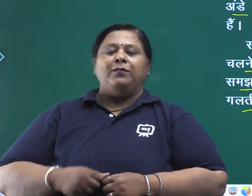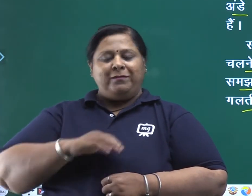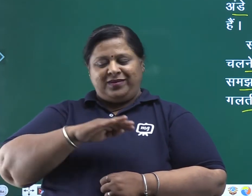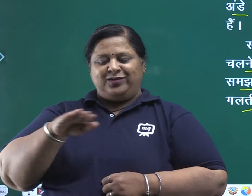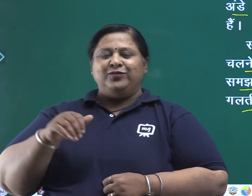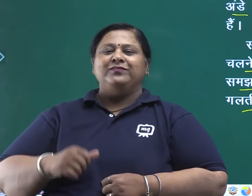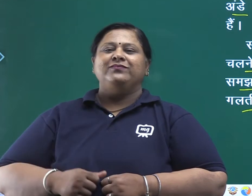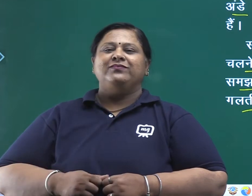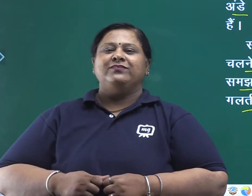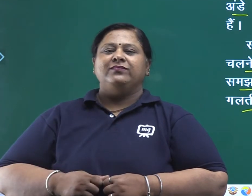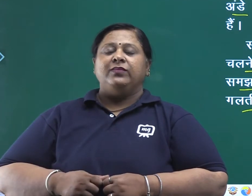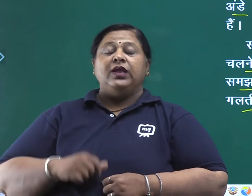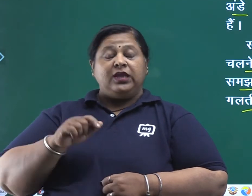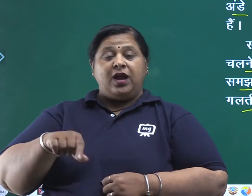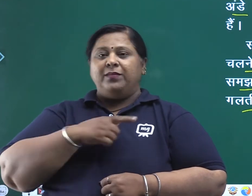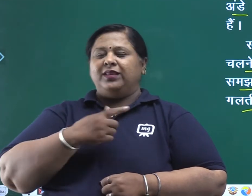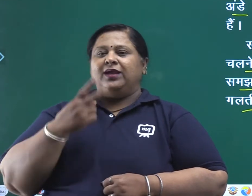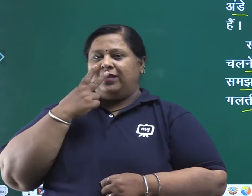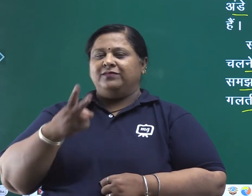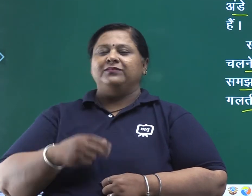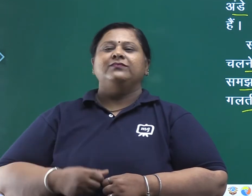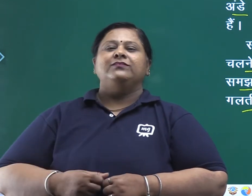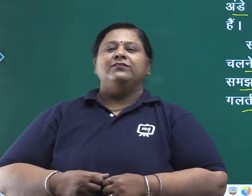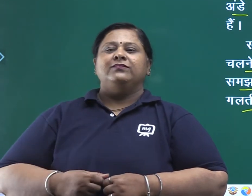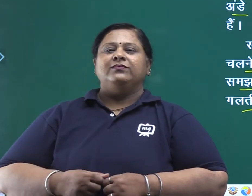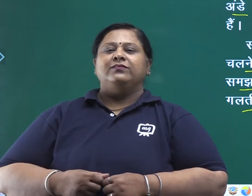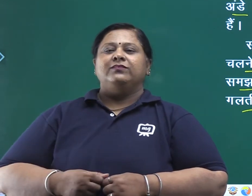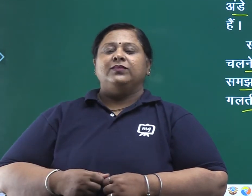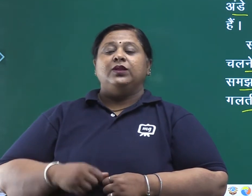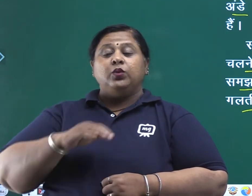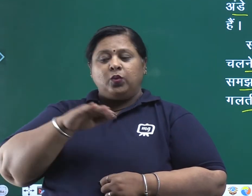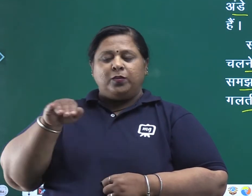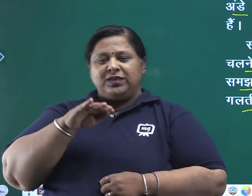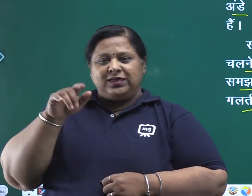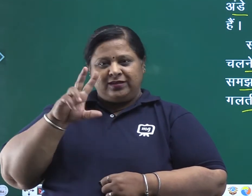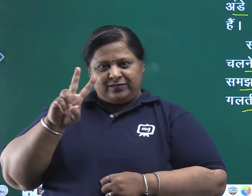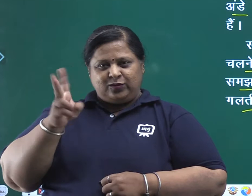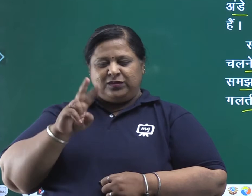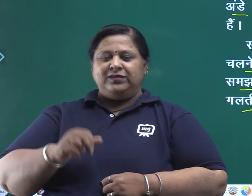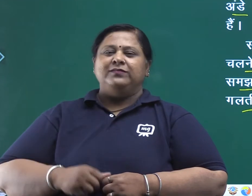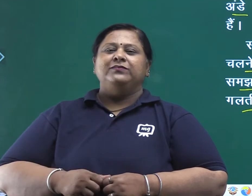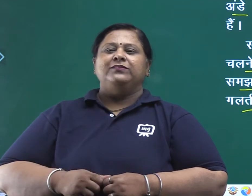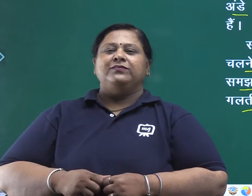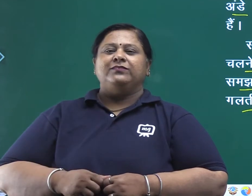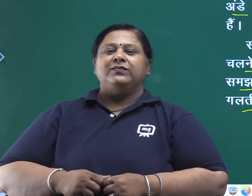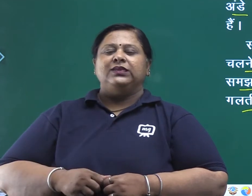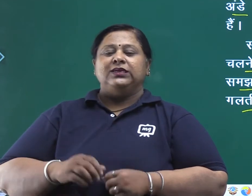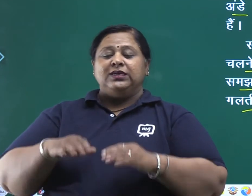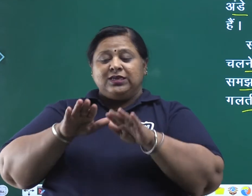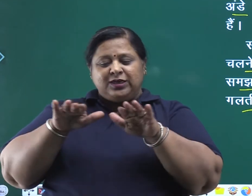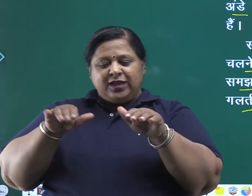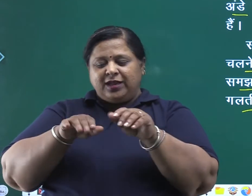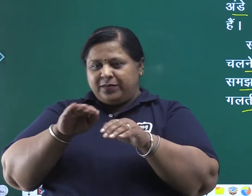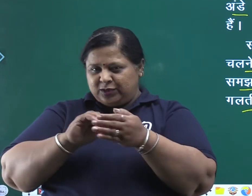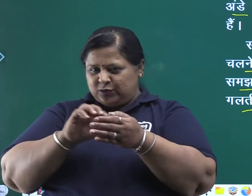बच्चों, यहाँ हमने देखा कि दोनों बच्चे चिड़िया के बच्चों